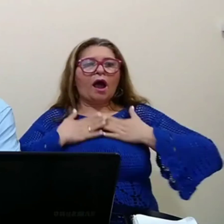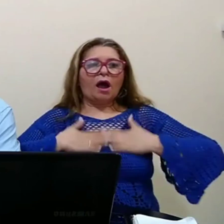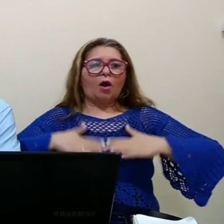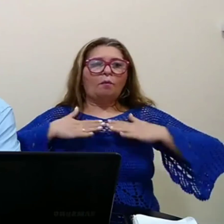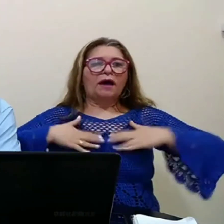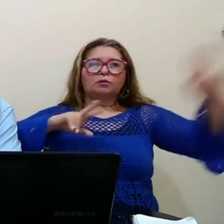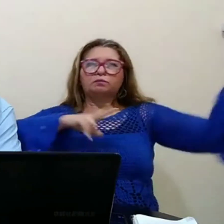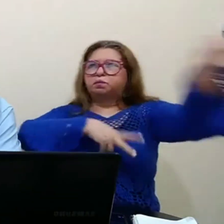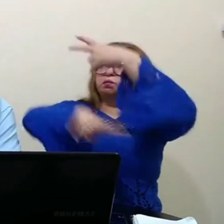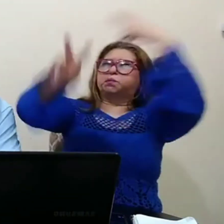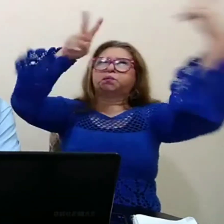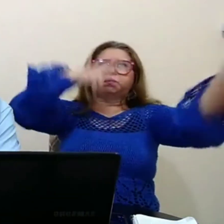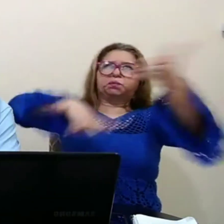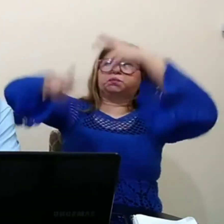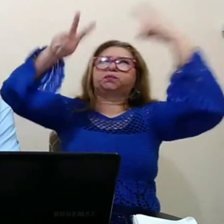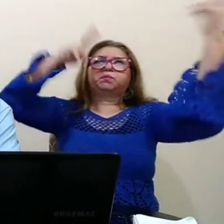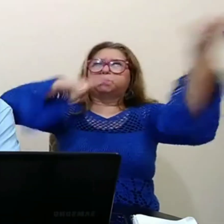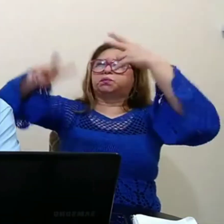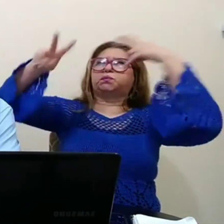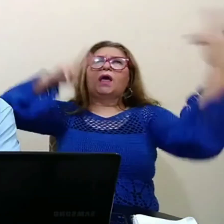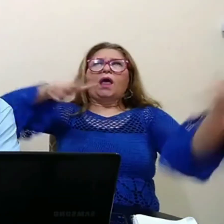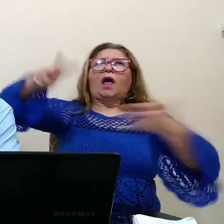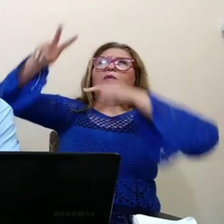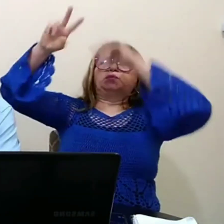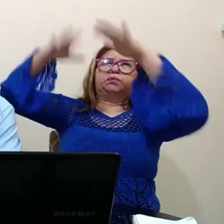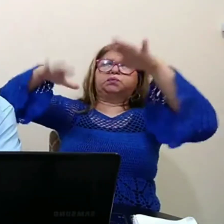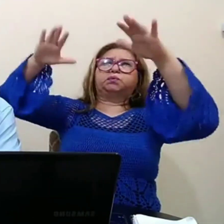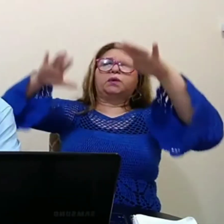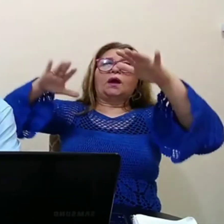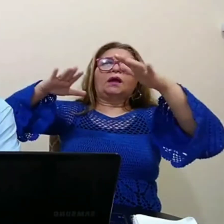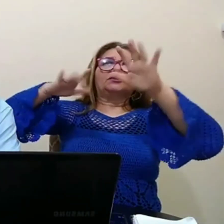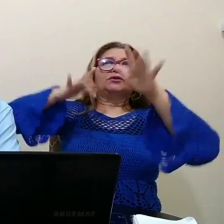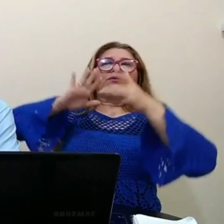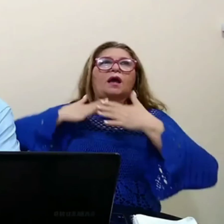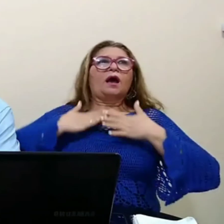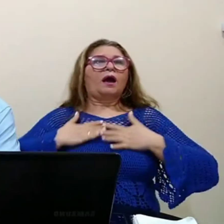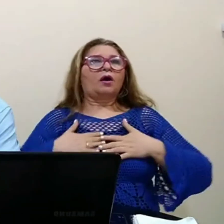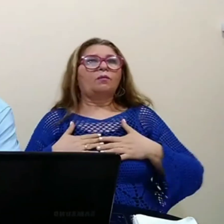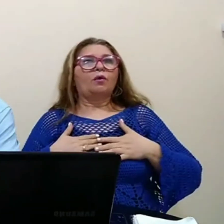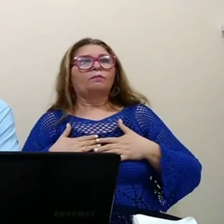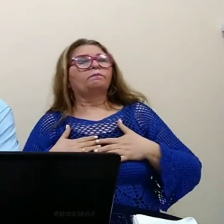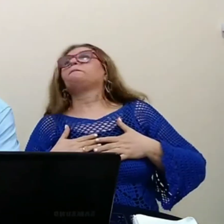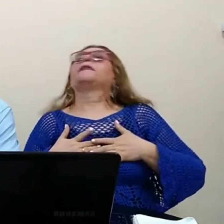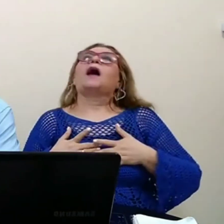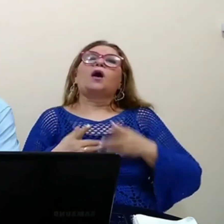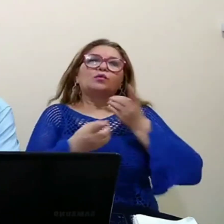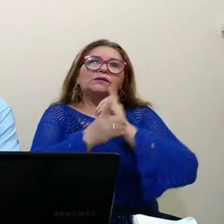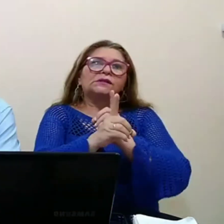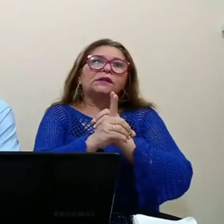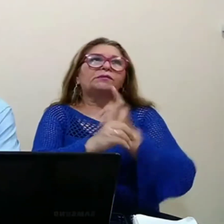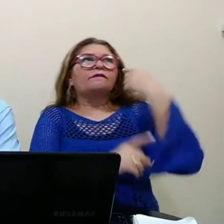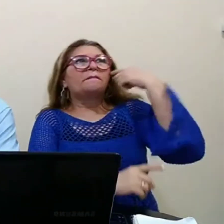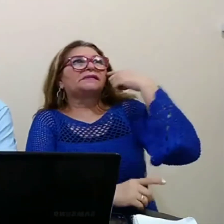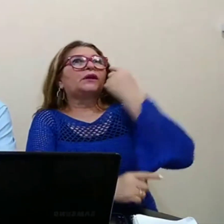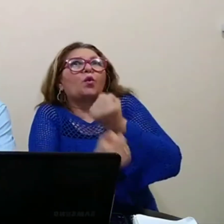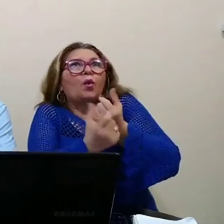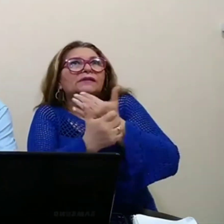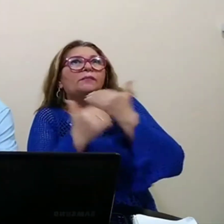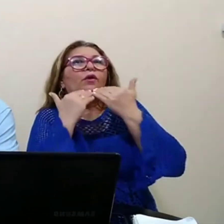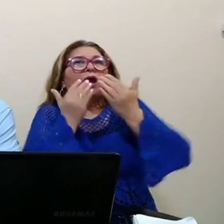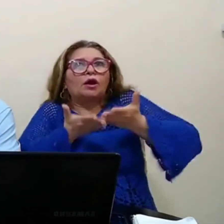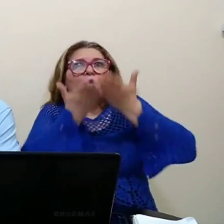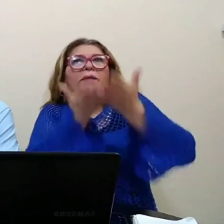tempestade. As pessoas, os discípulos estavam achando que iam morrer. A